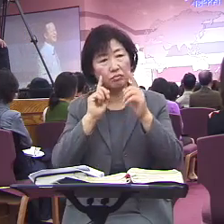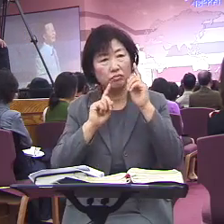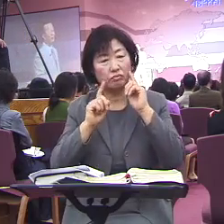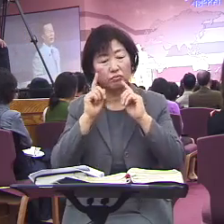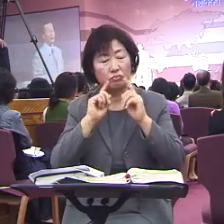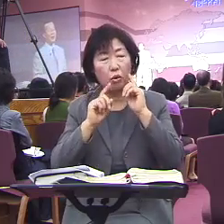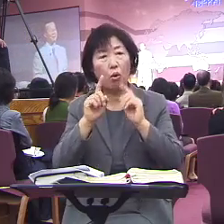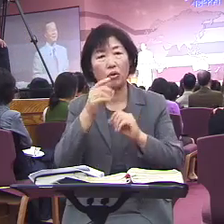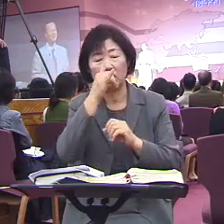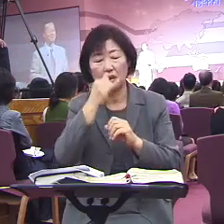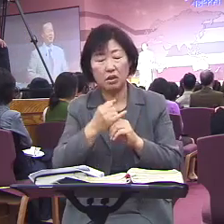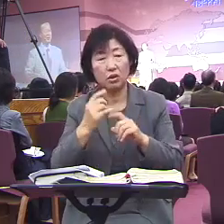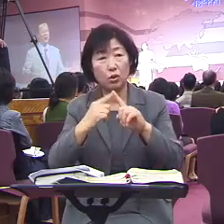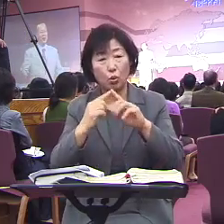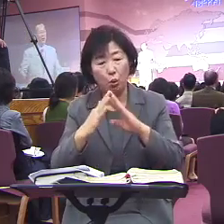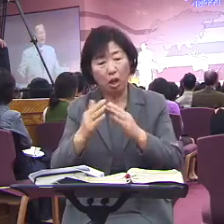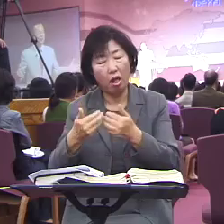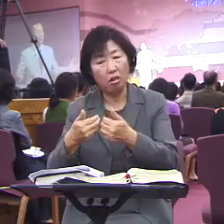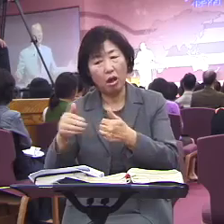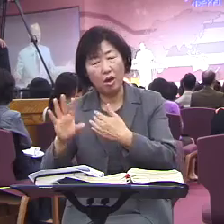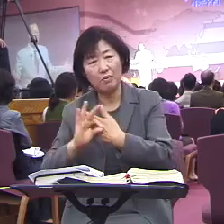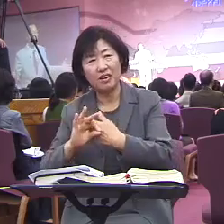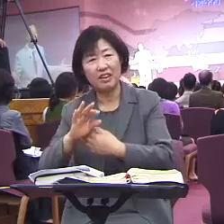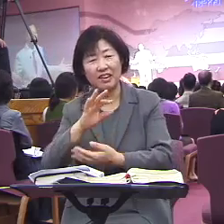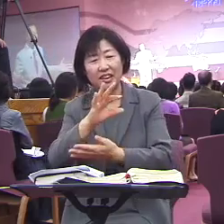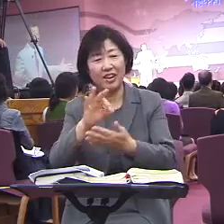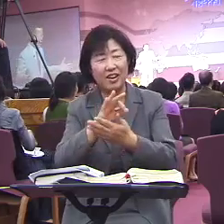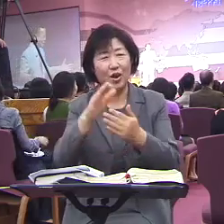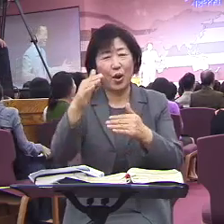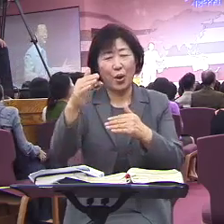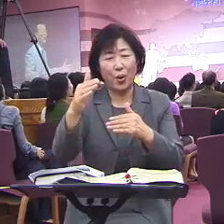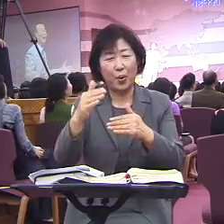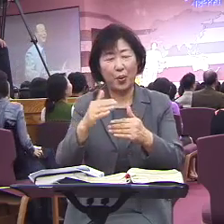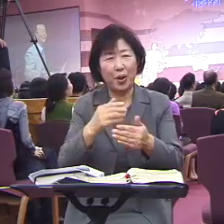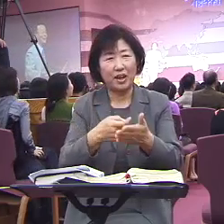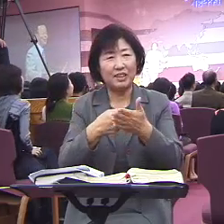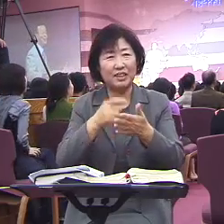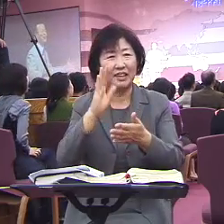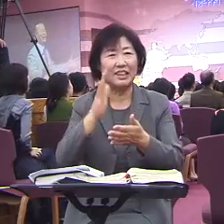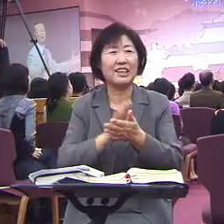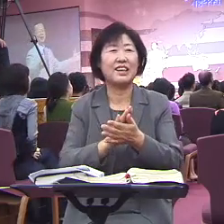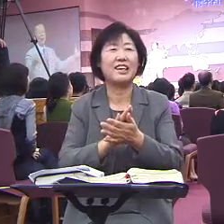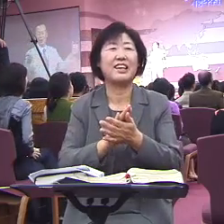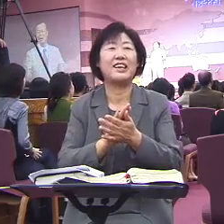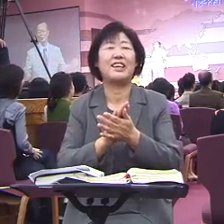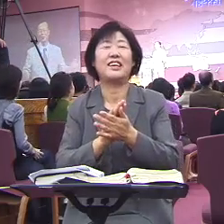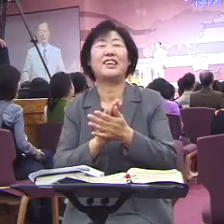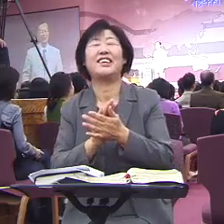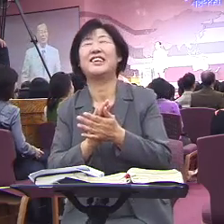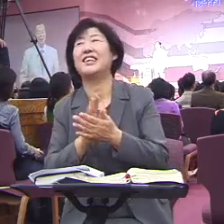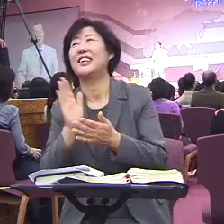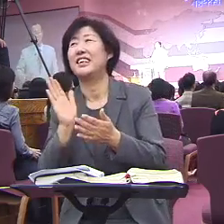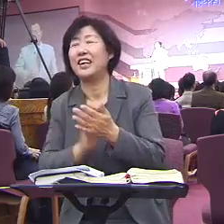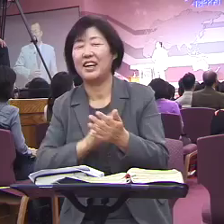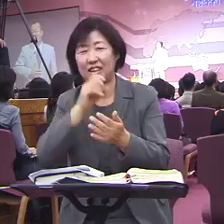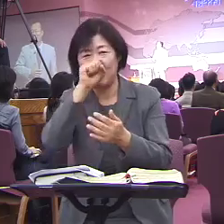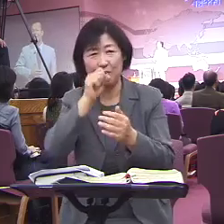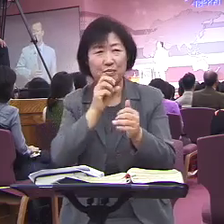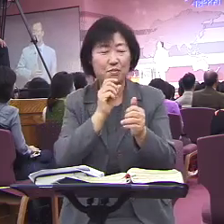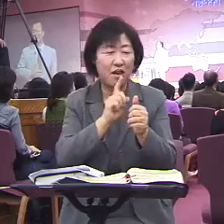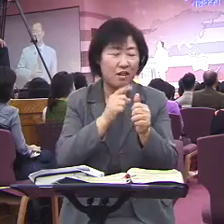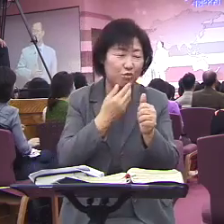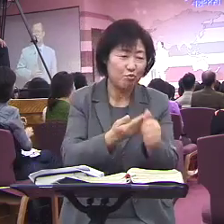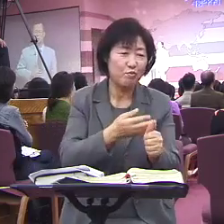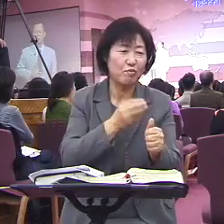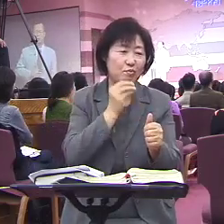마음 상해갖고 교회 떠나면은 헌금이 줄어드는데 학생들 너무 많은 데서 저런 사람들이 해줘야 되는데 뭐 그런 마음이